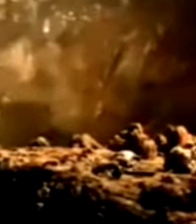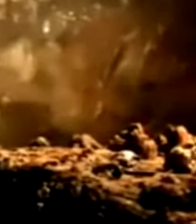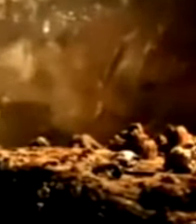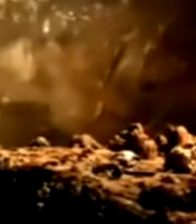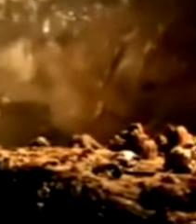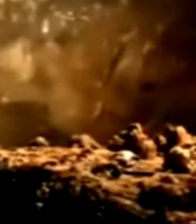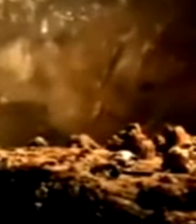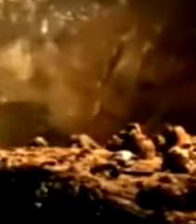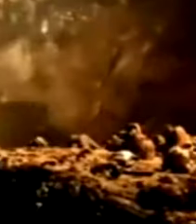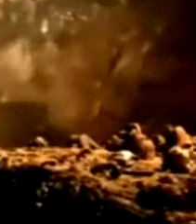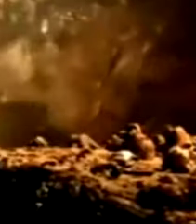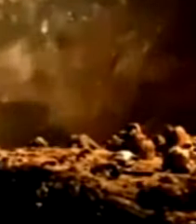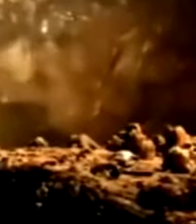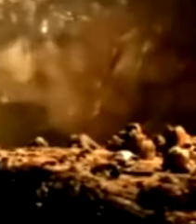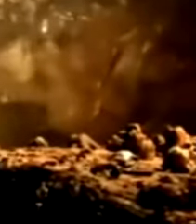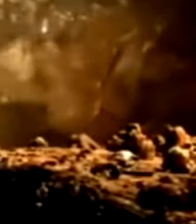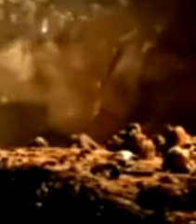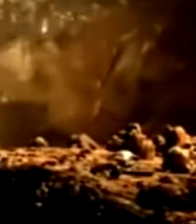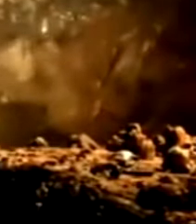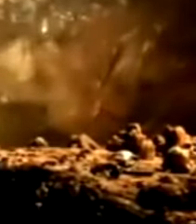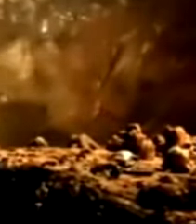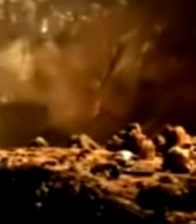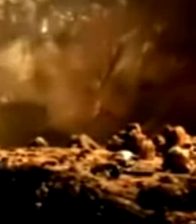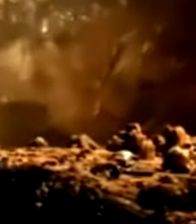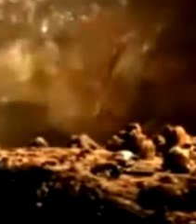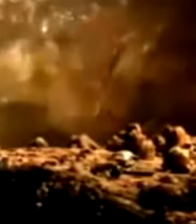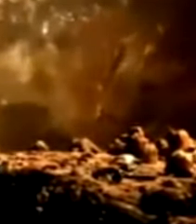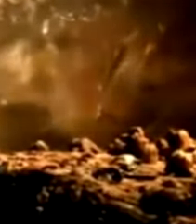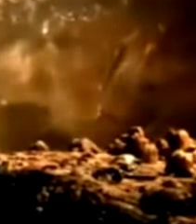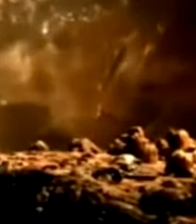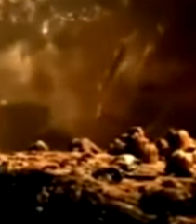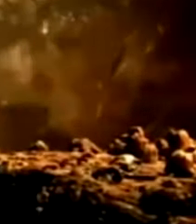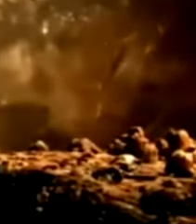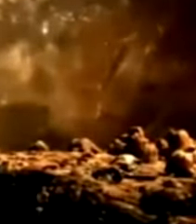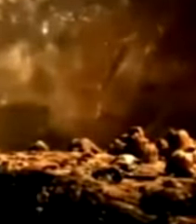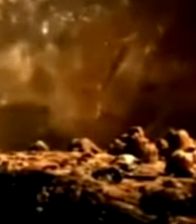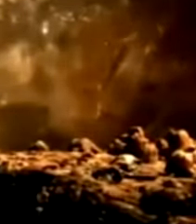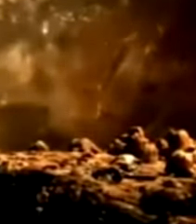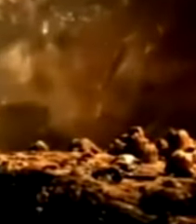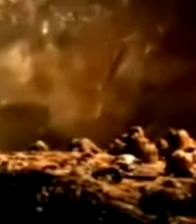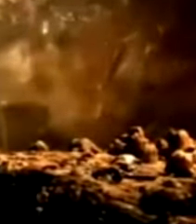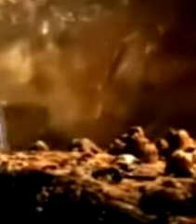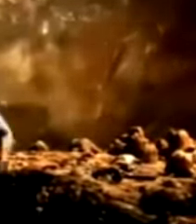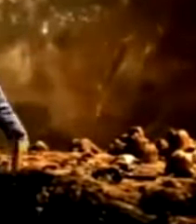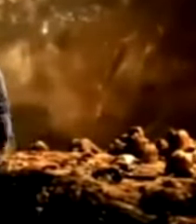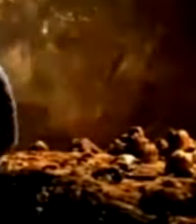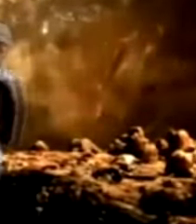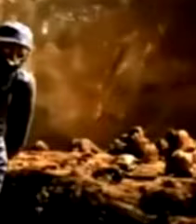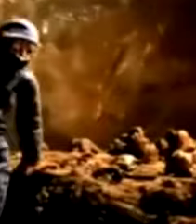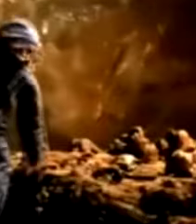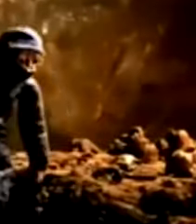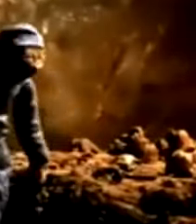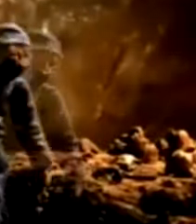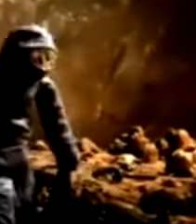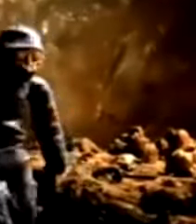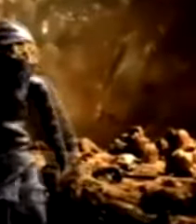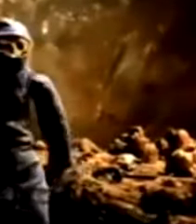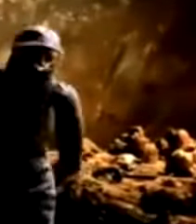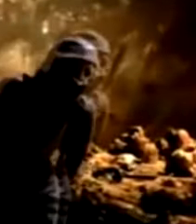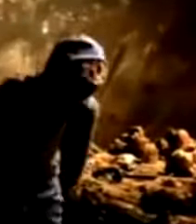Imagine que diariamente uma variedade de objetos passam pelo caminho.